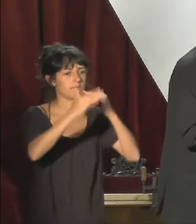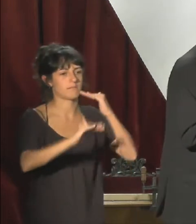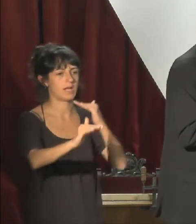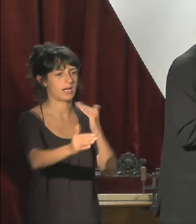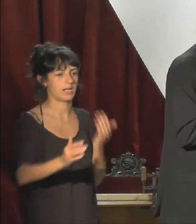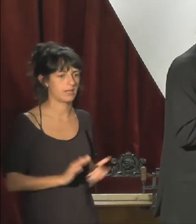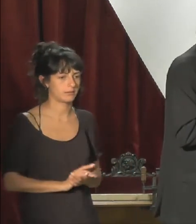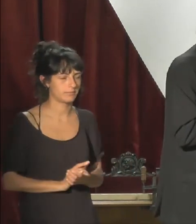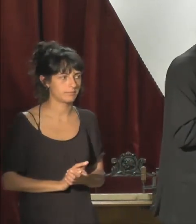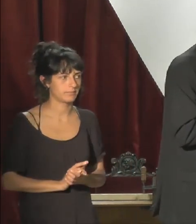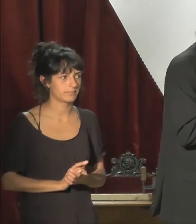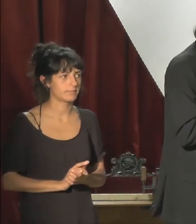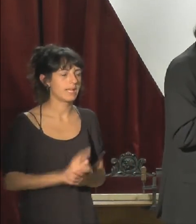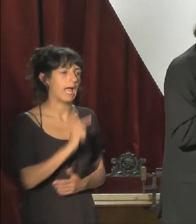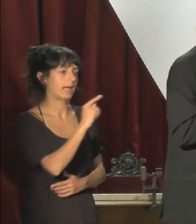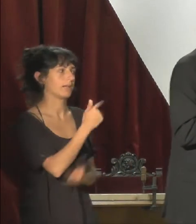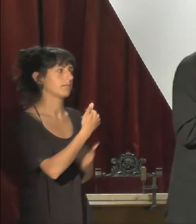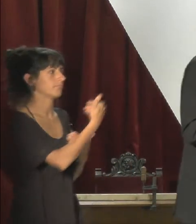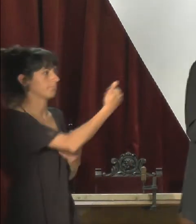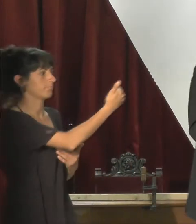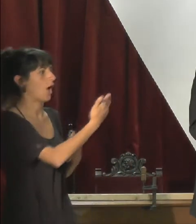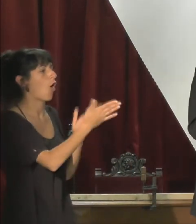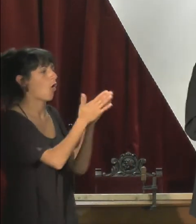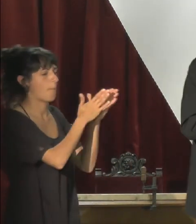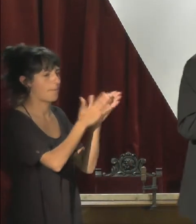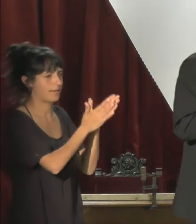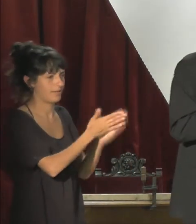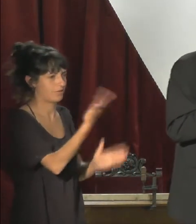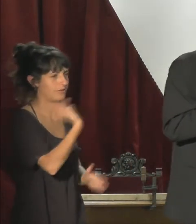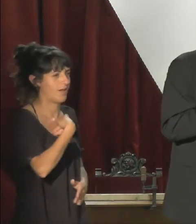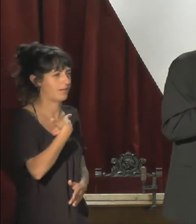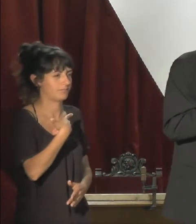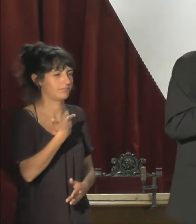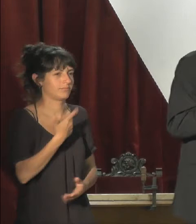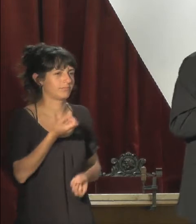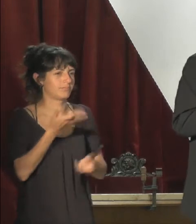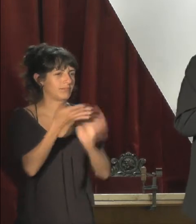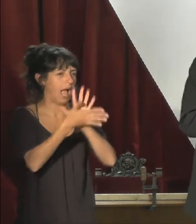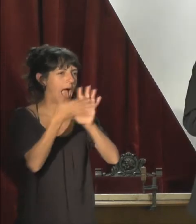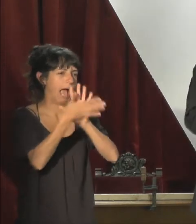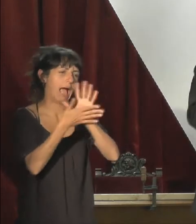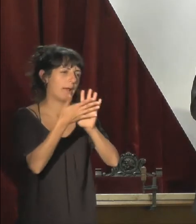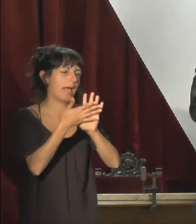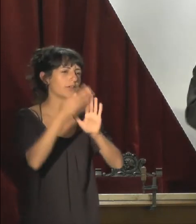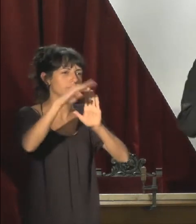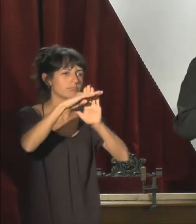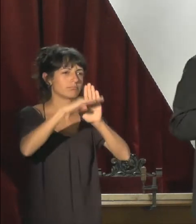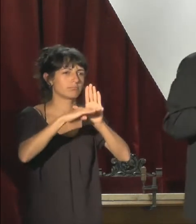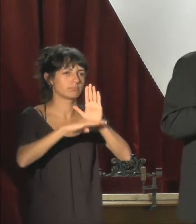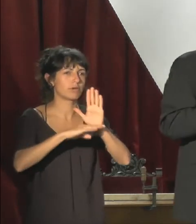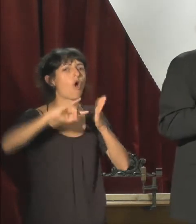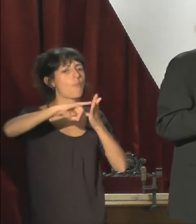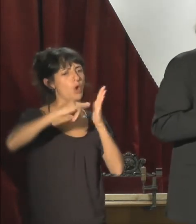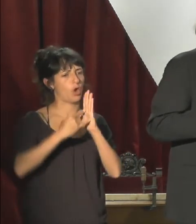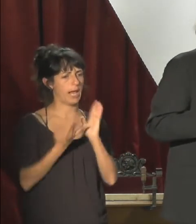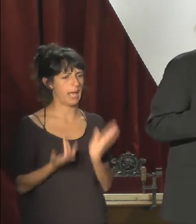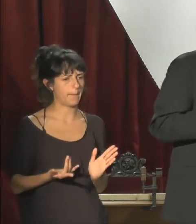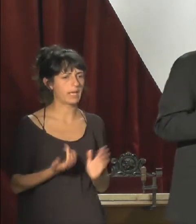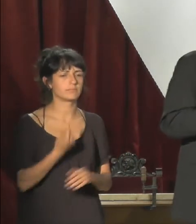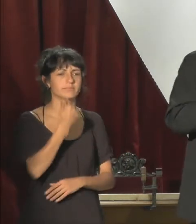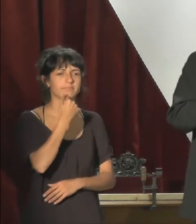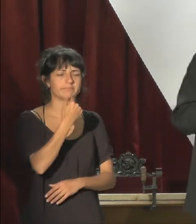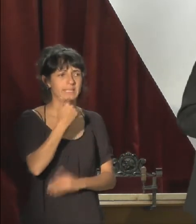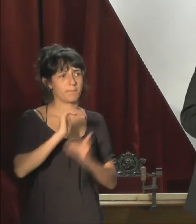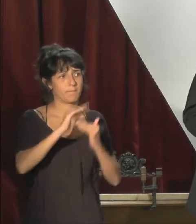falou tamén de aspectos do programa político que En Marea presenta, un